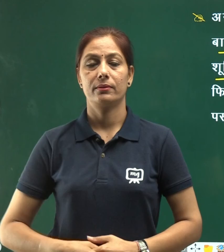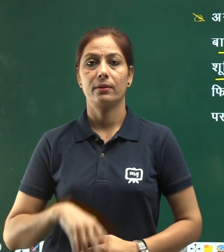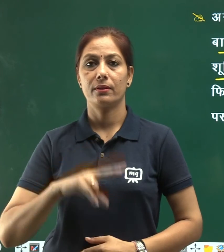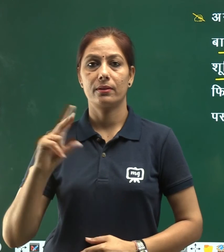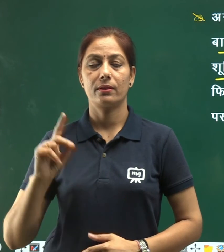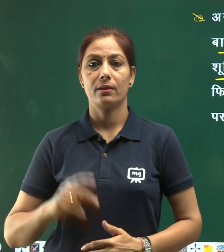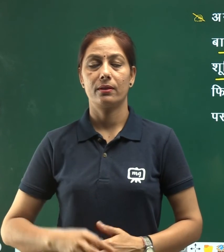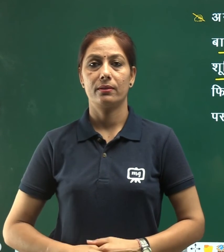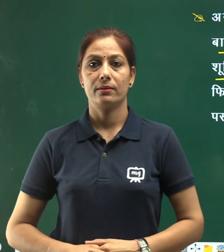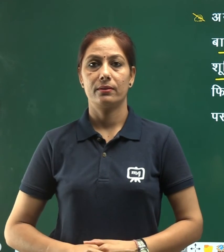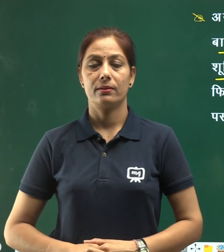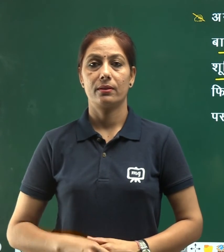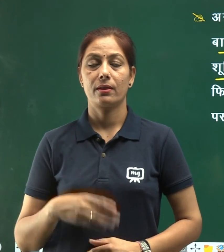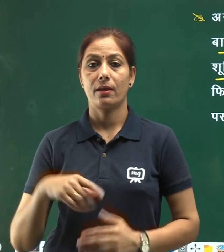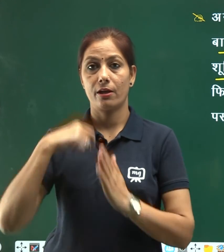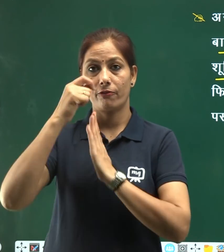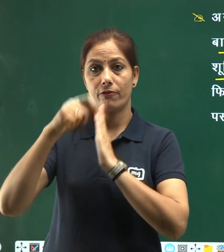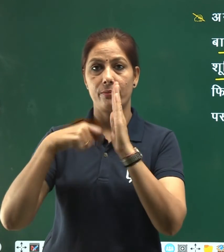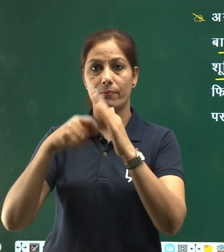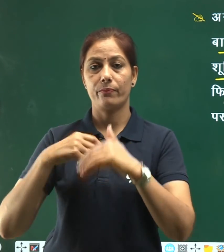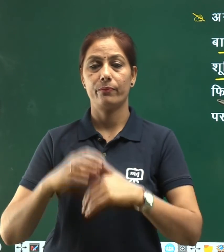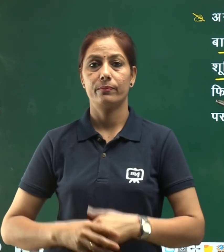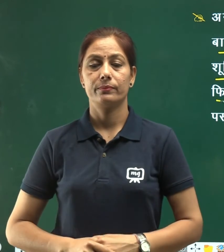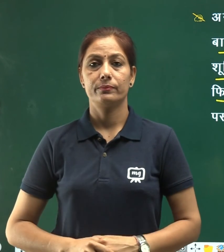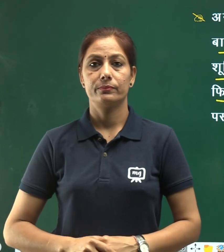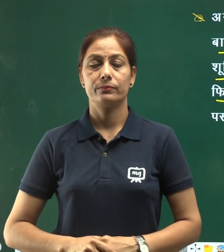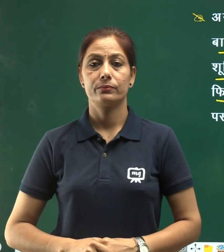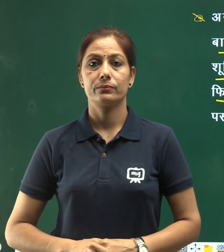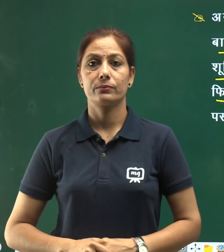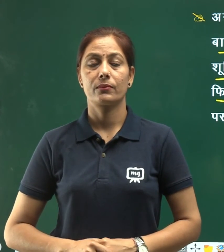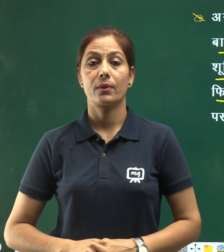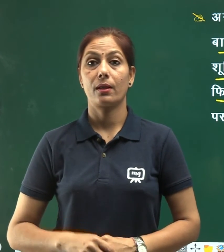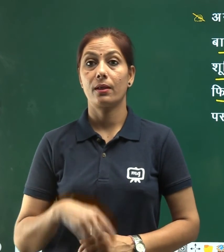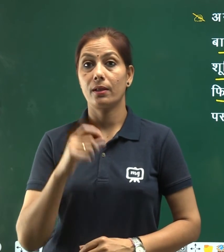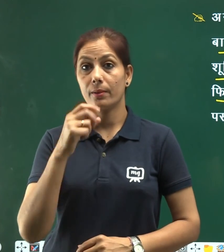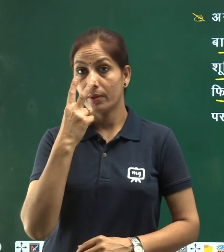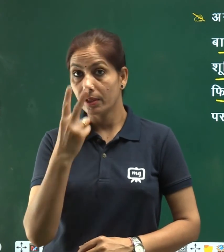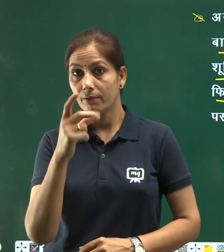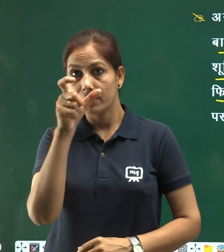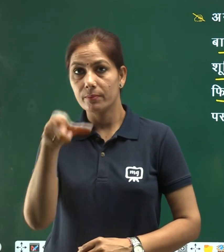तथा यह फिल्म दर्शकों द्वारा